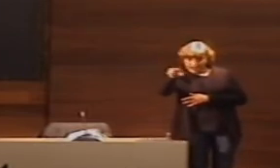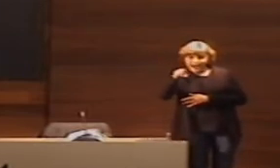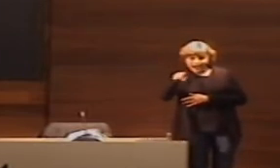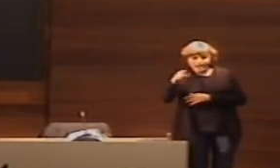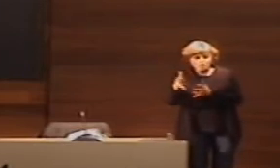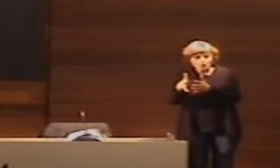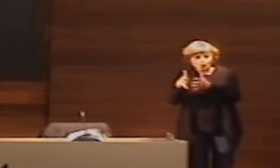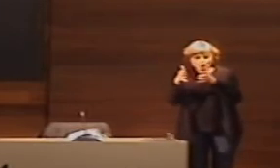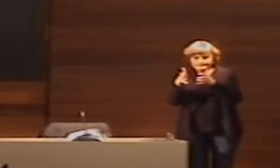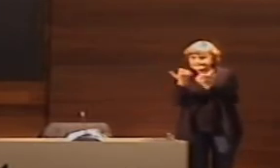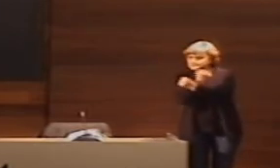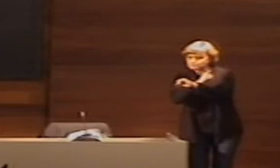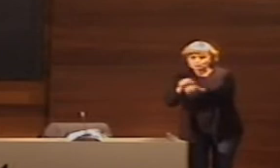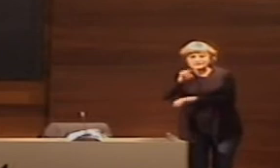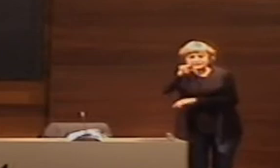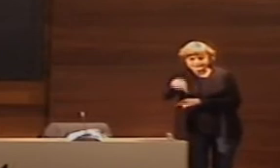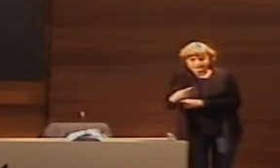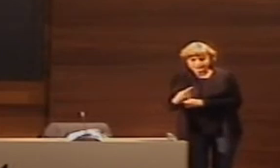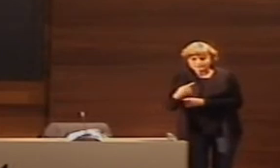la respuesta, luego te la comento.